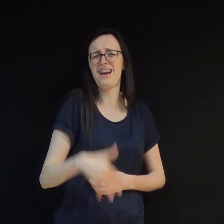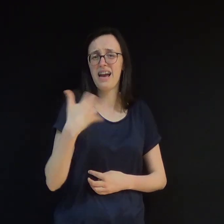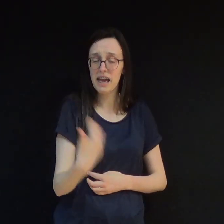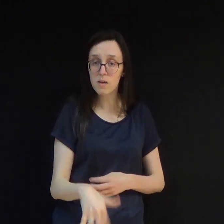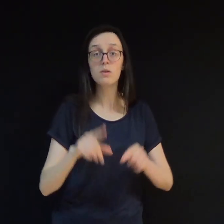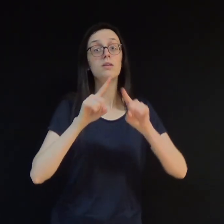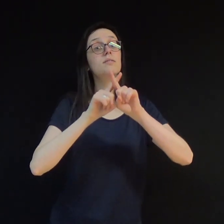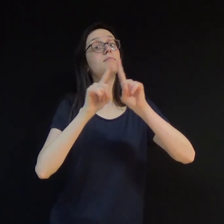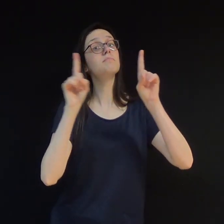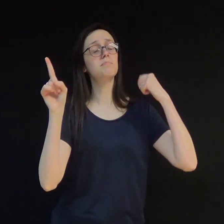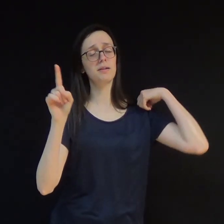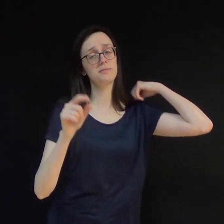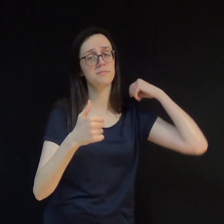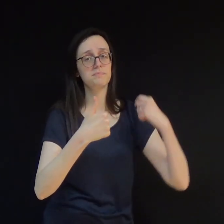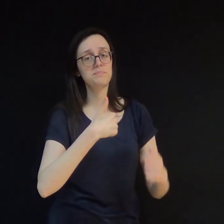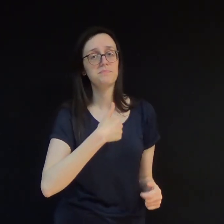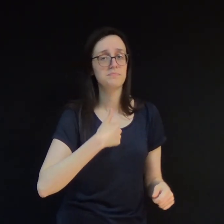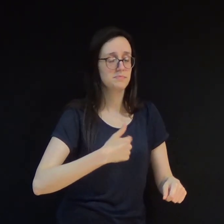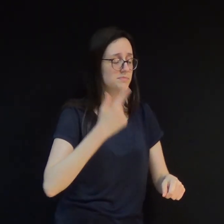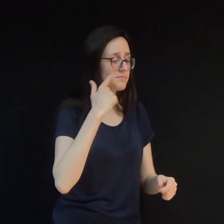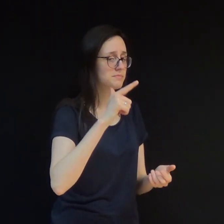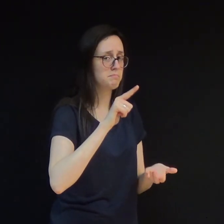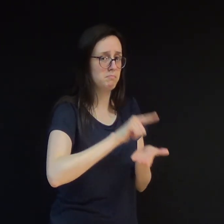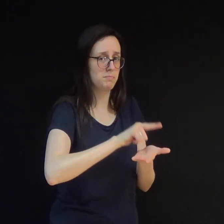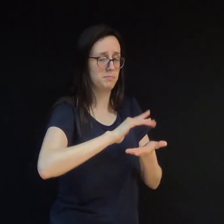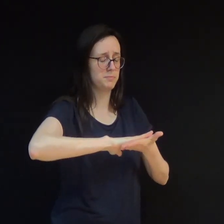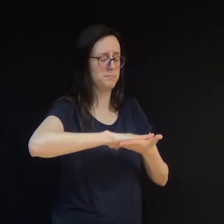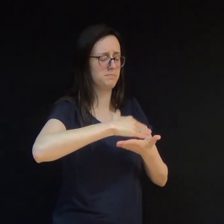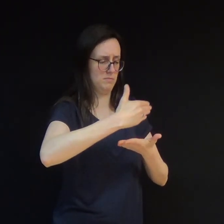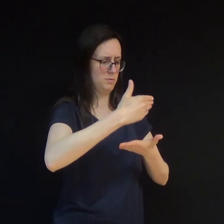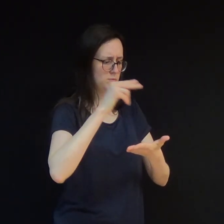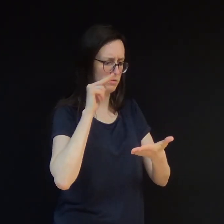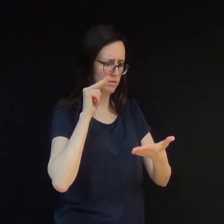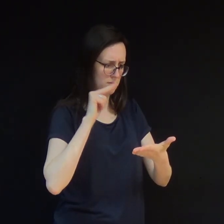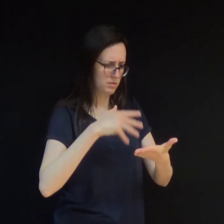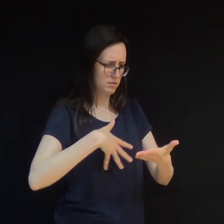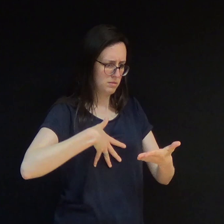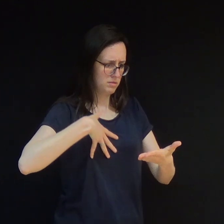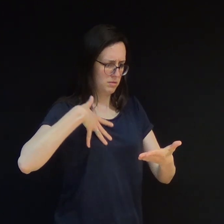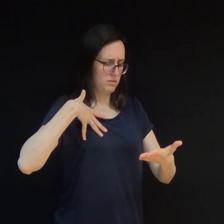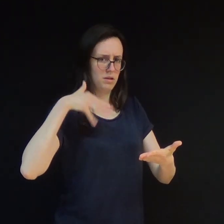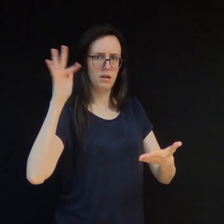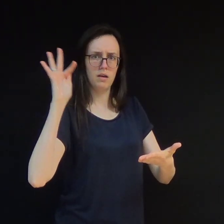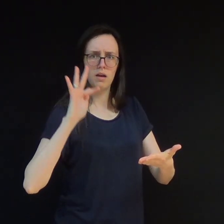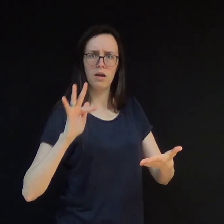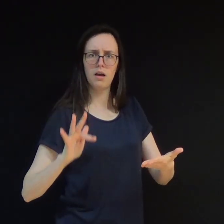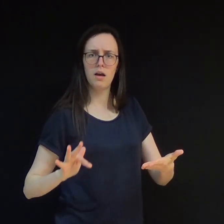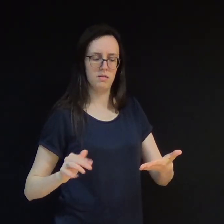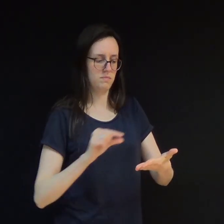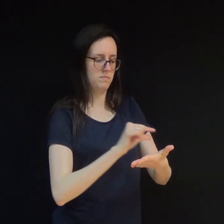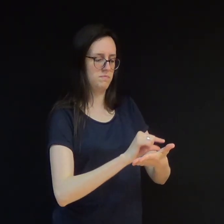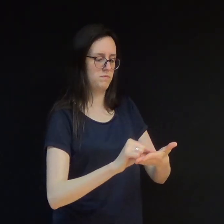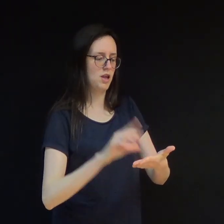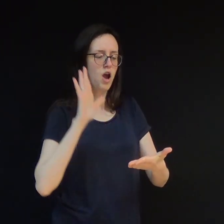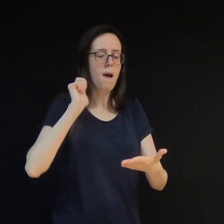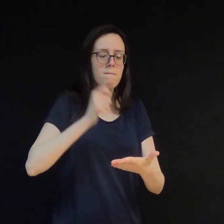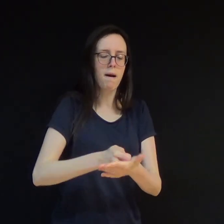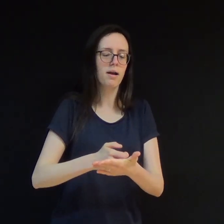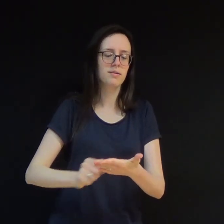abriu a fatura seu coração se enche de alegria com essas palavras totalmente pago há muitos anos com um copo de leite assinado o